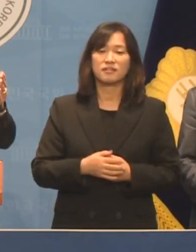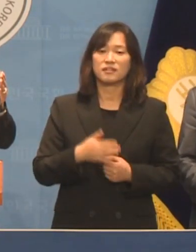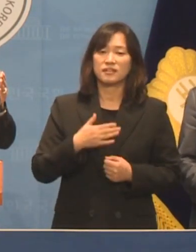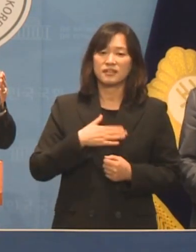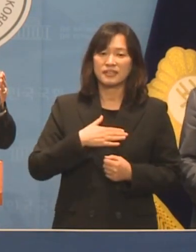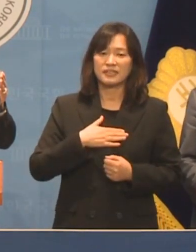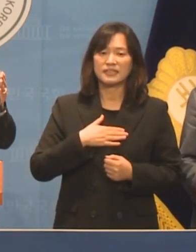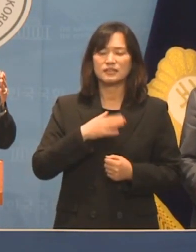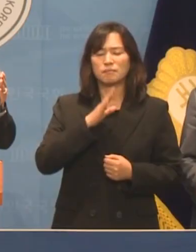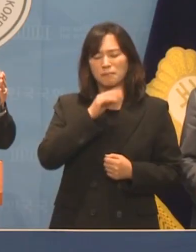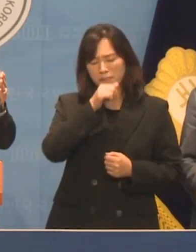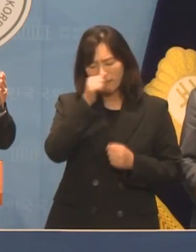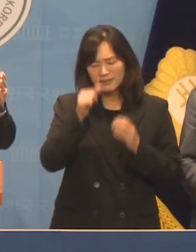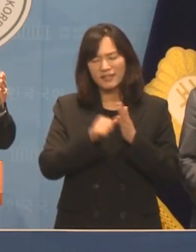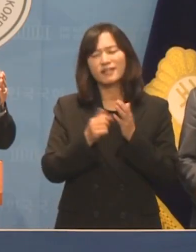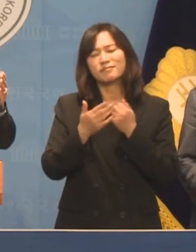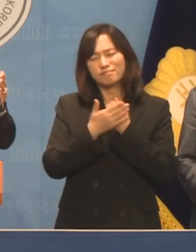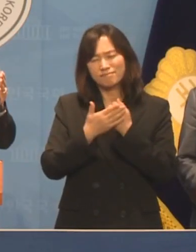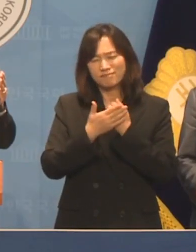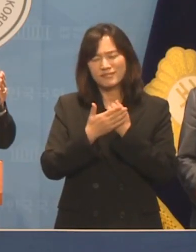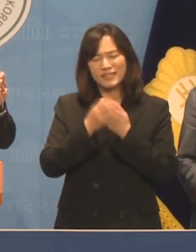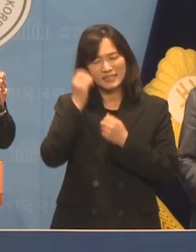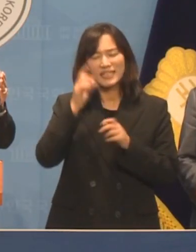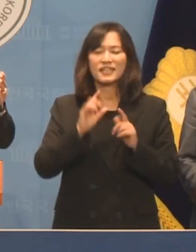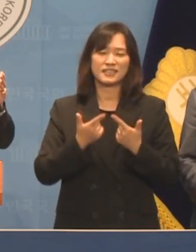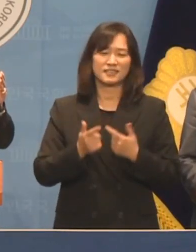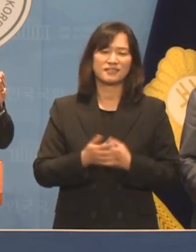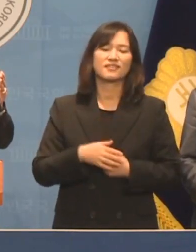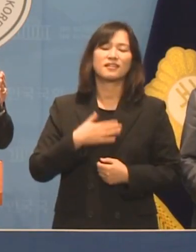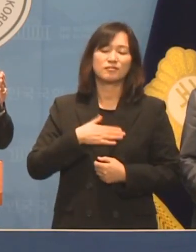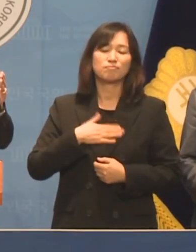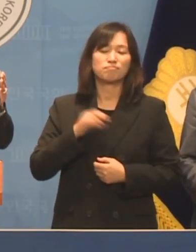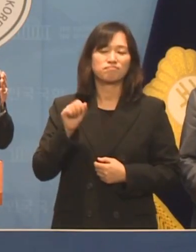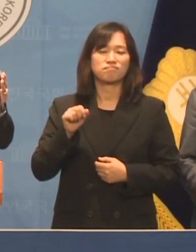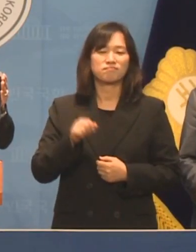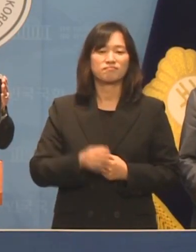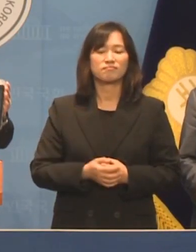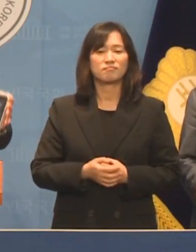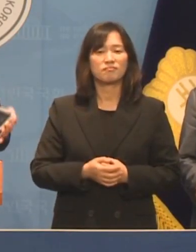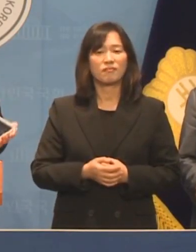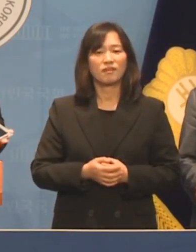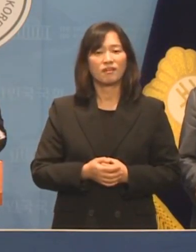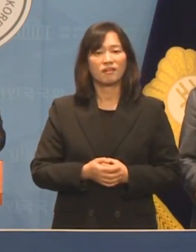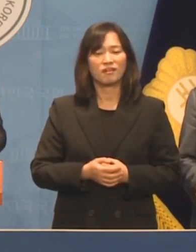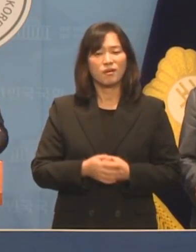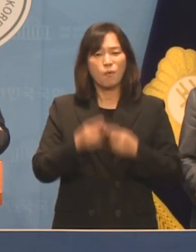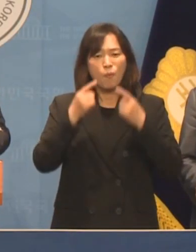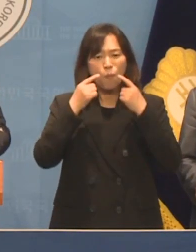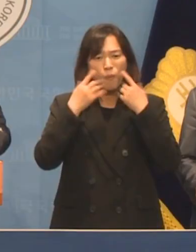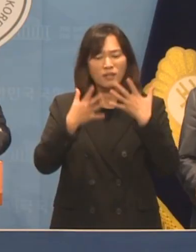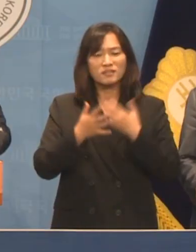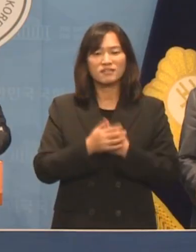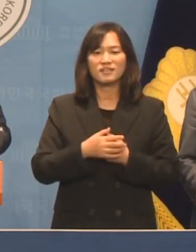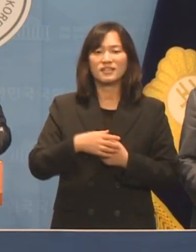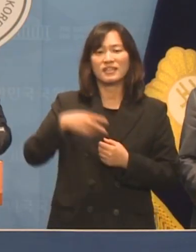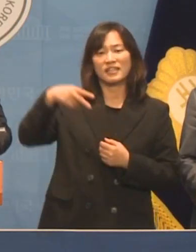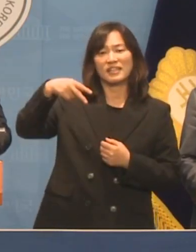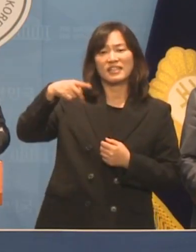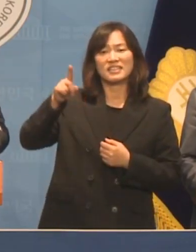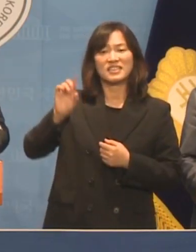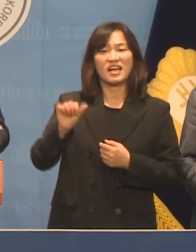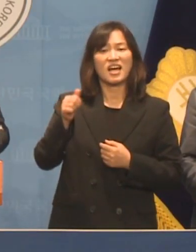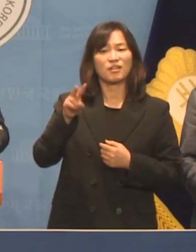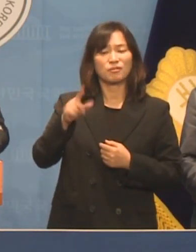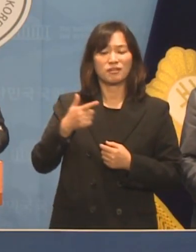진짜 평생 은혜 잊지 않겠습니다, 대통령. 그래. 오케이. 예. 명백하게 상현이한테 내가 한번 더